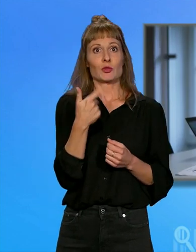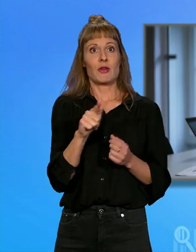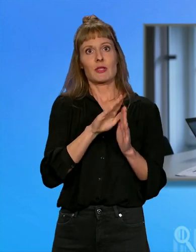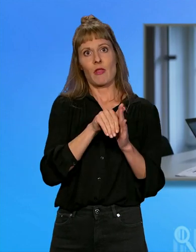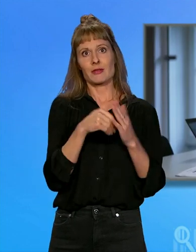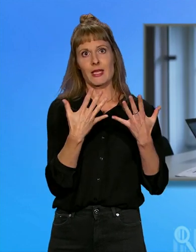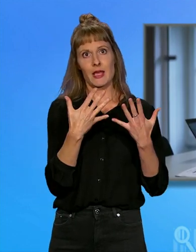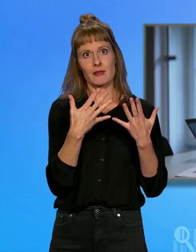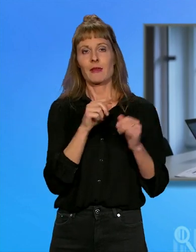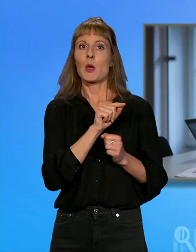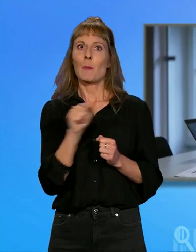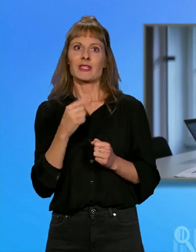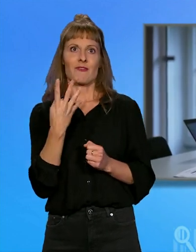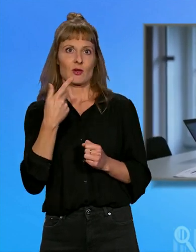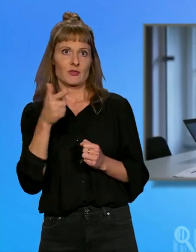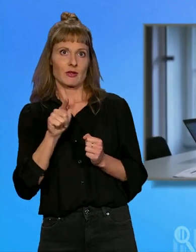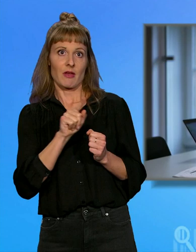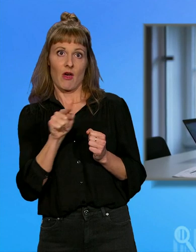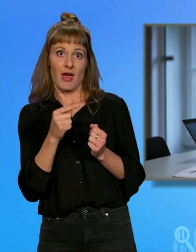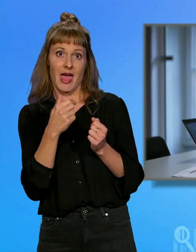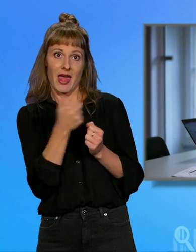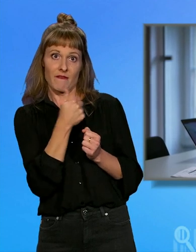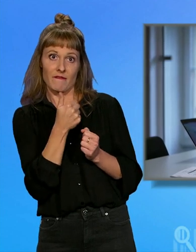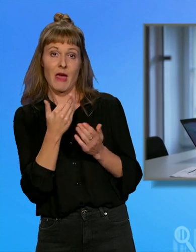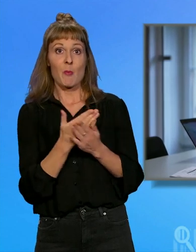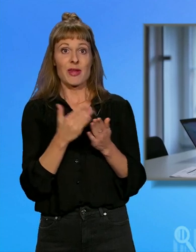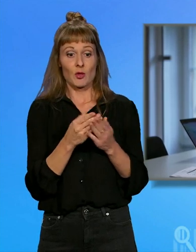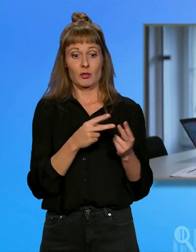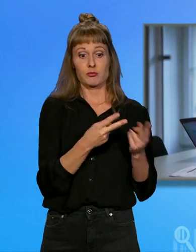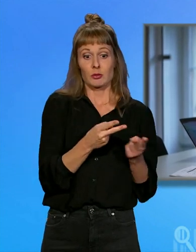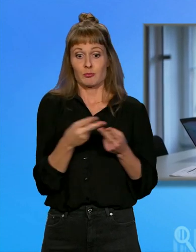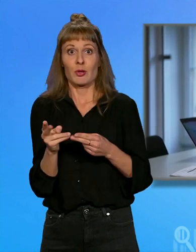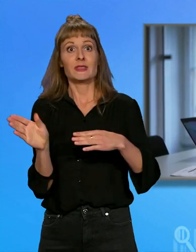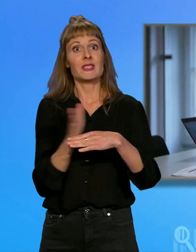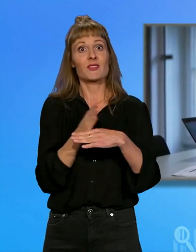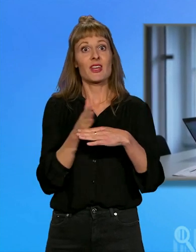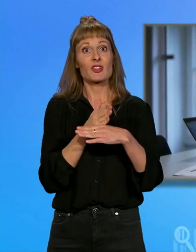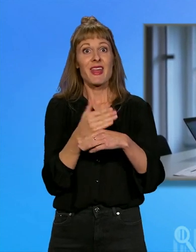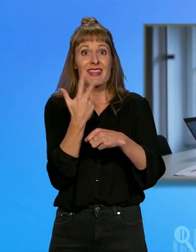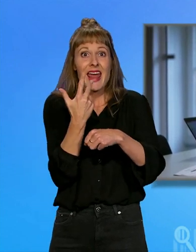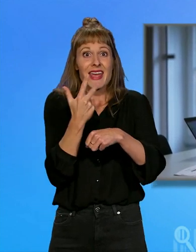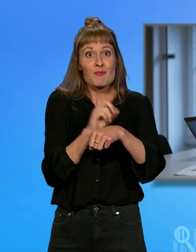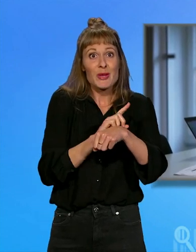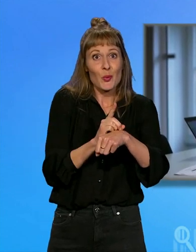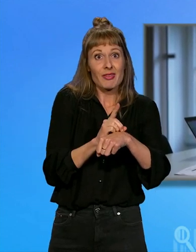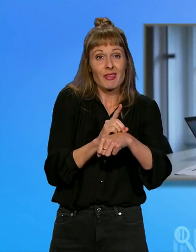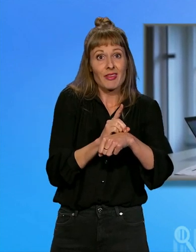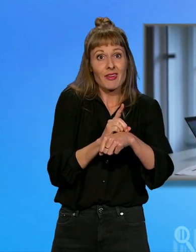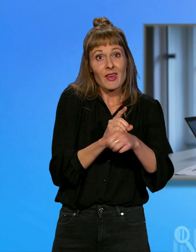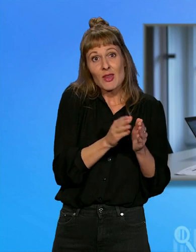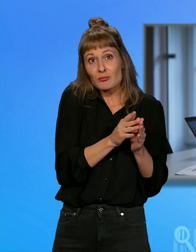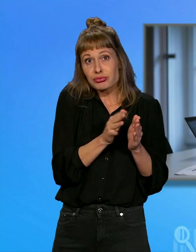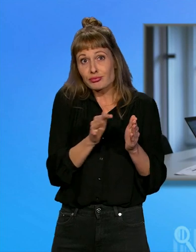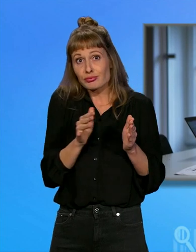Und so geht das Ganze durch bis zum letzten Päckchen, beim Stopp 145. Und das ist am